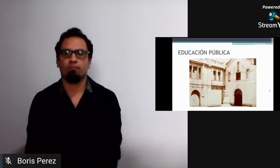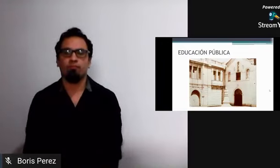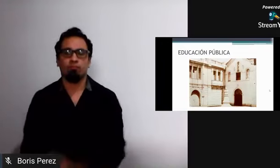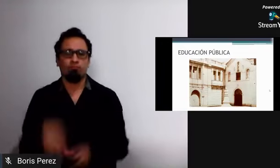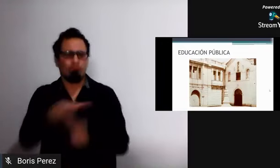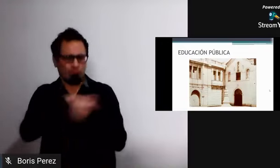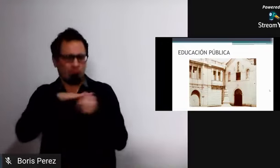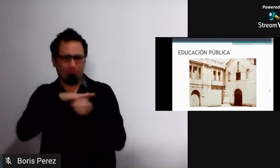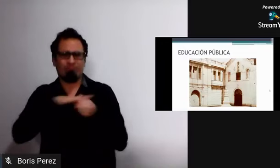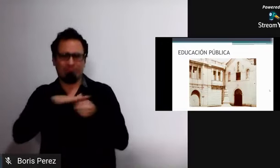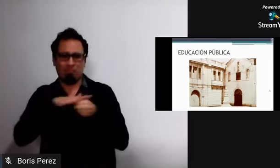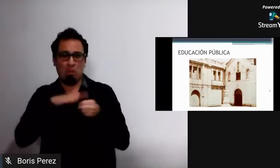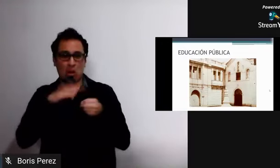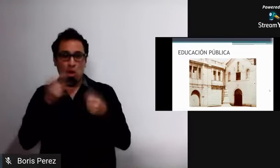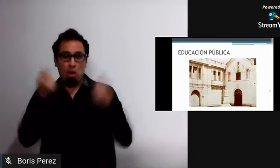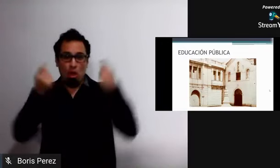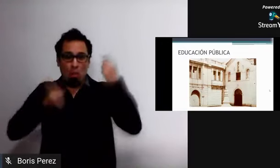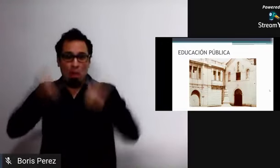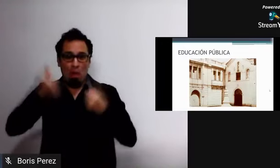Siguiente.